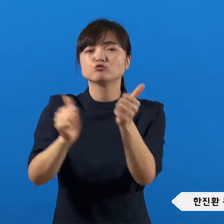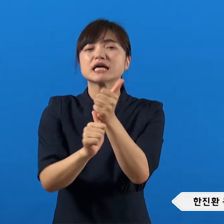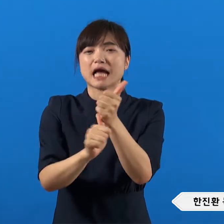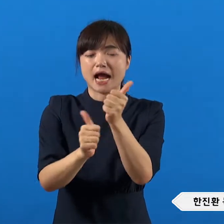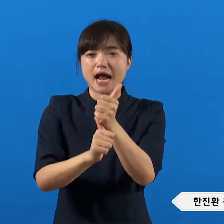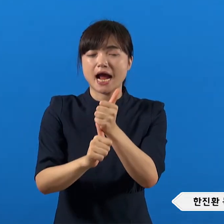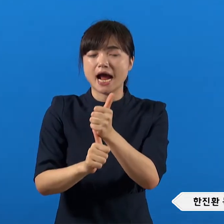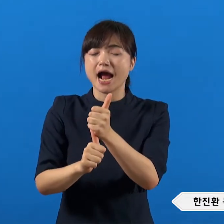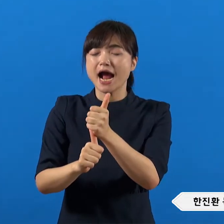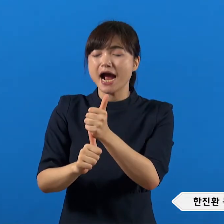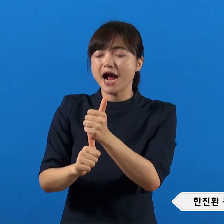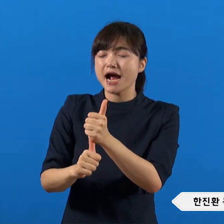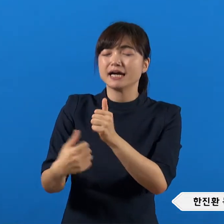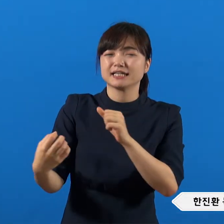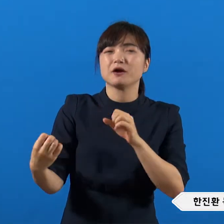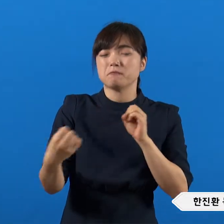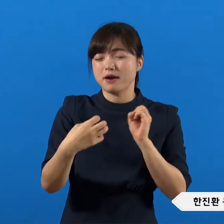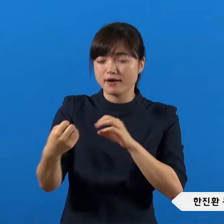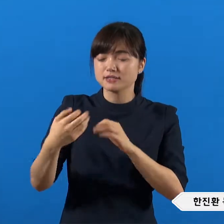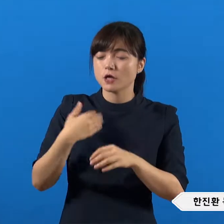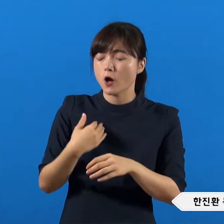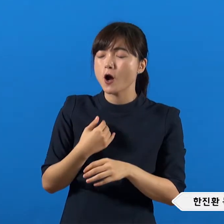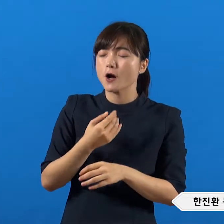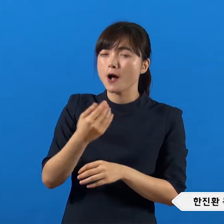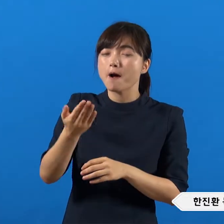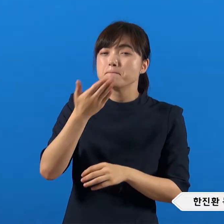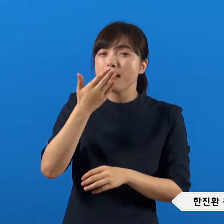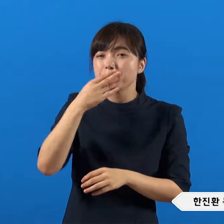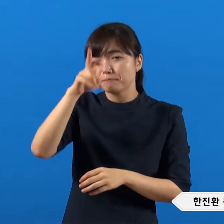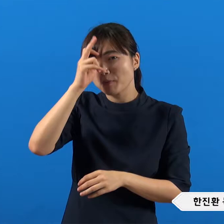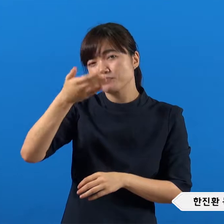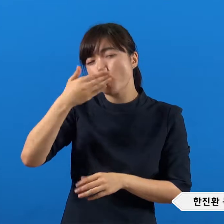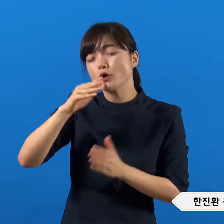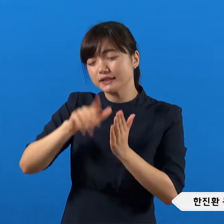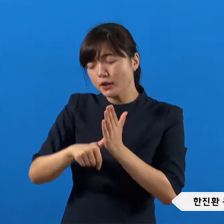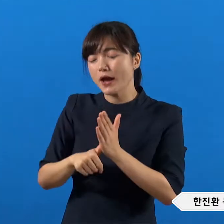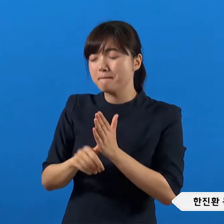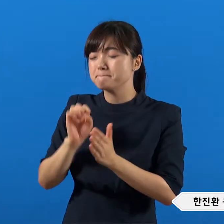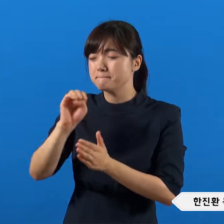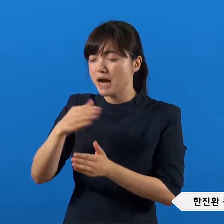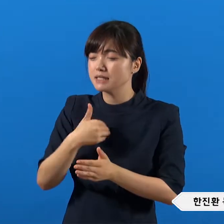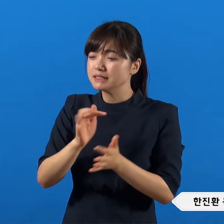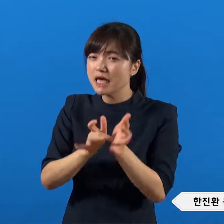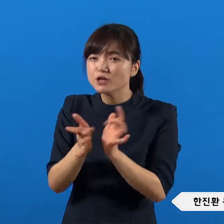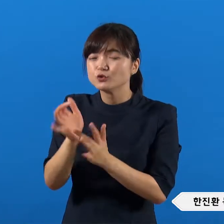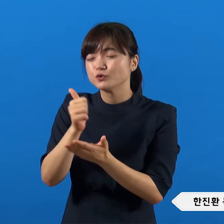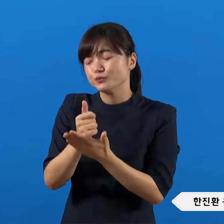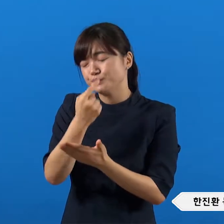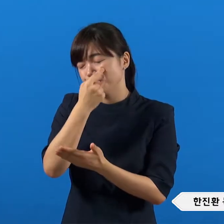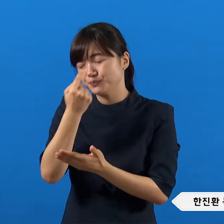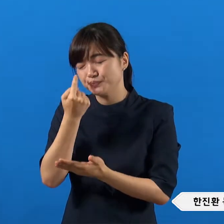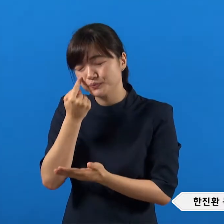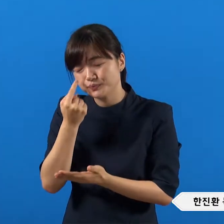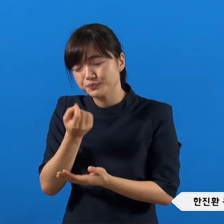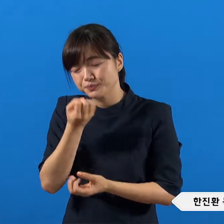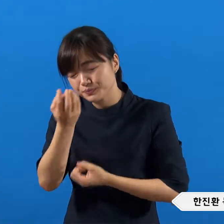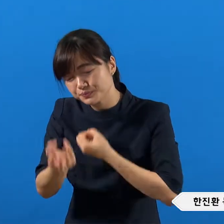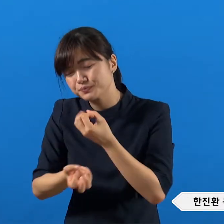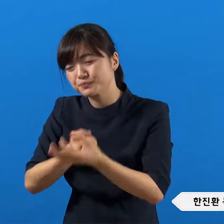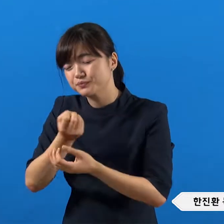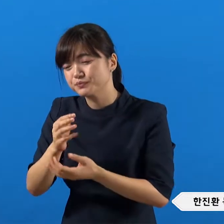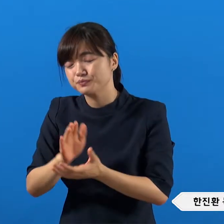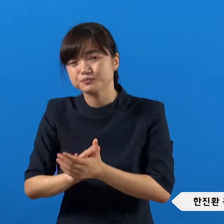겸 예수님을 그 사람에게 식사하면서 그 사람에게 전했습니다. 이렇게 찬찬히